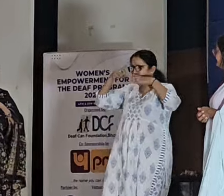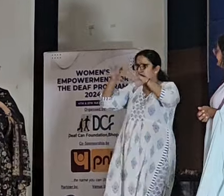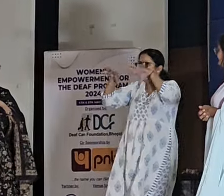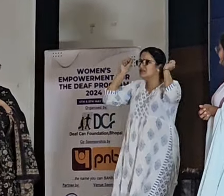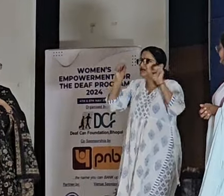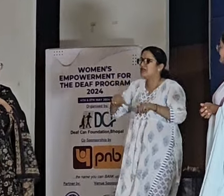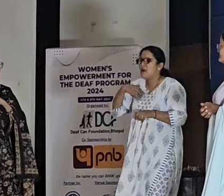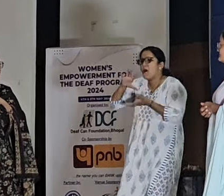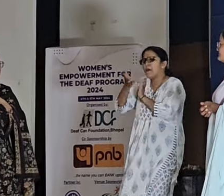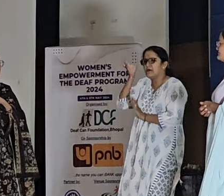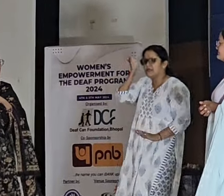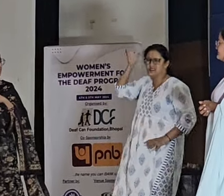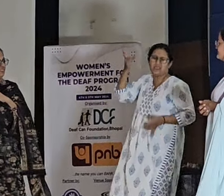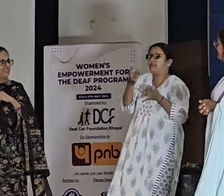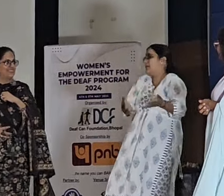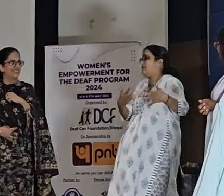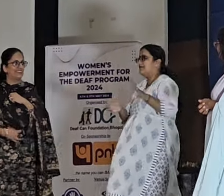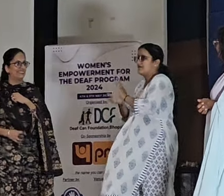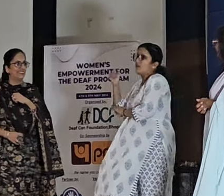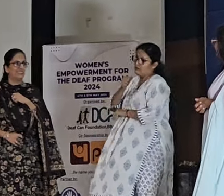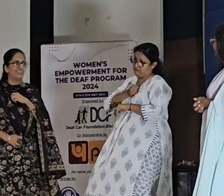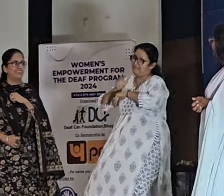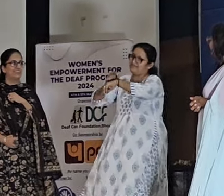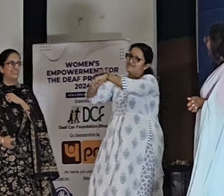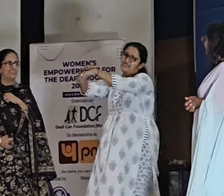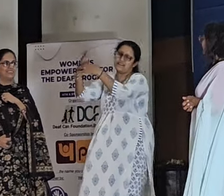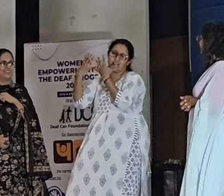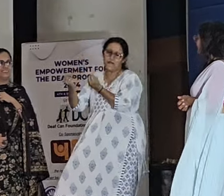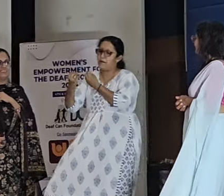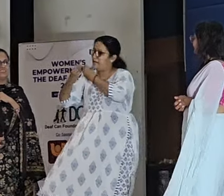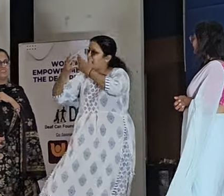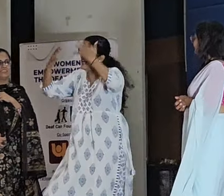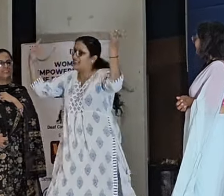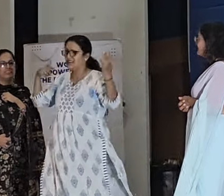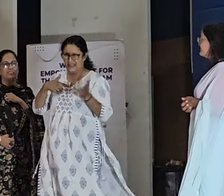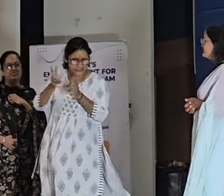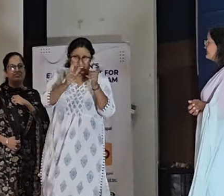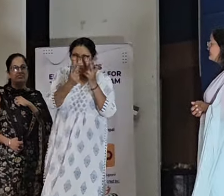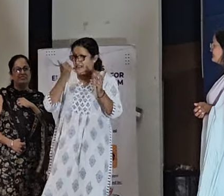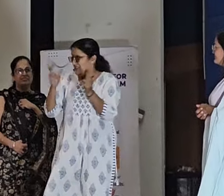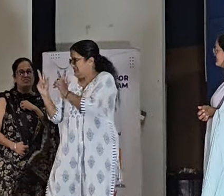उसके बाद मुझे समझ में आएगा राइट, तो इसीलिए